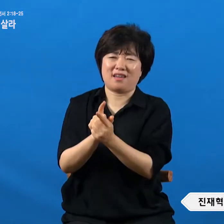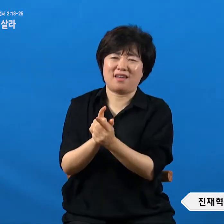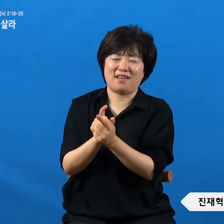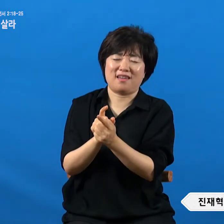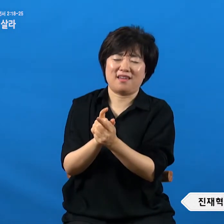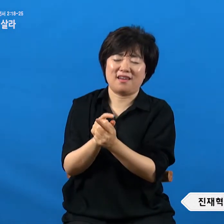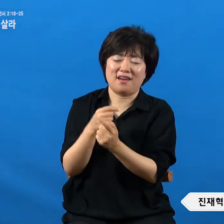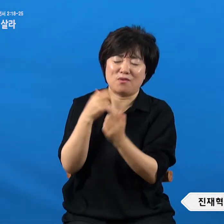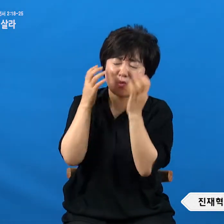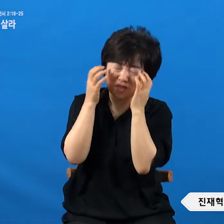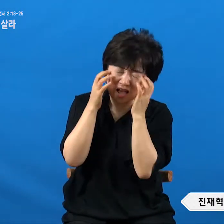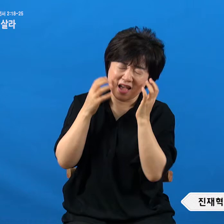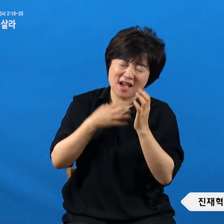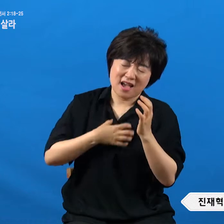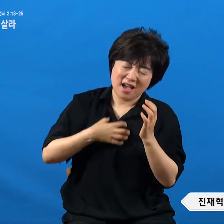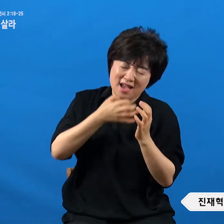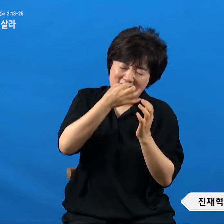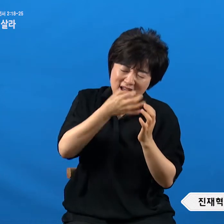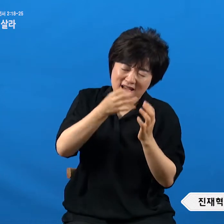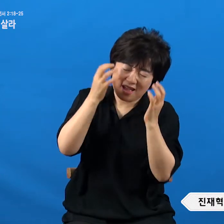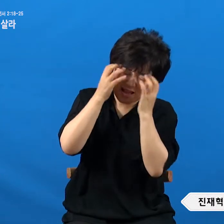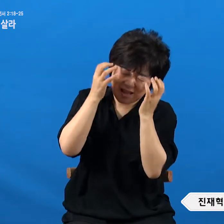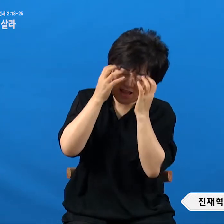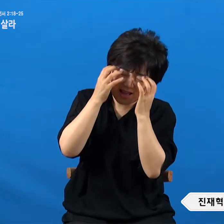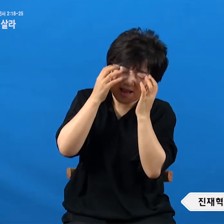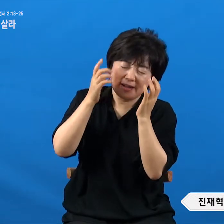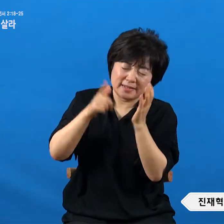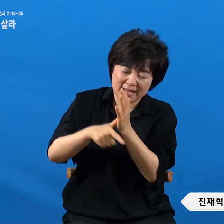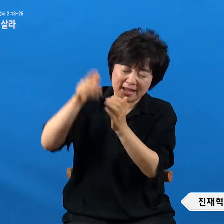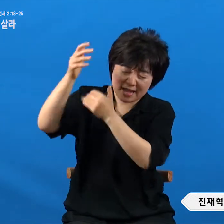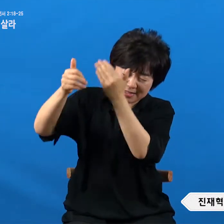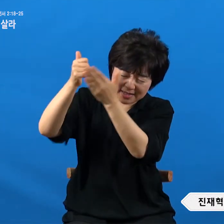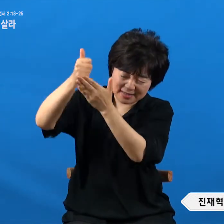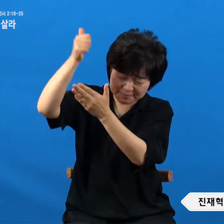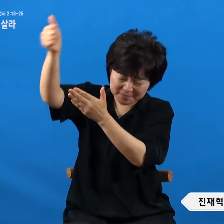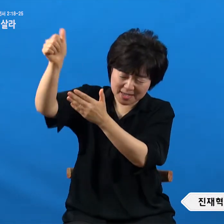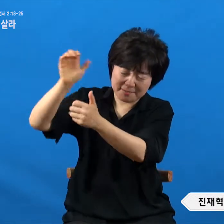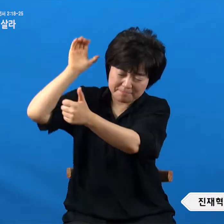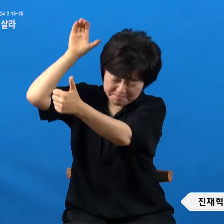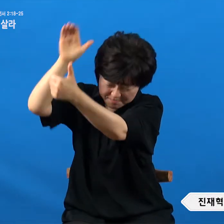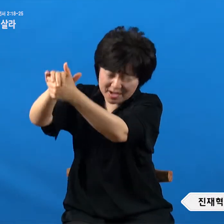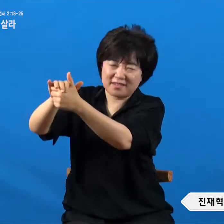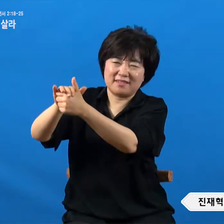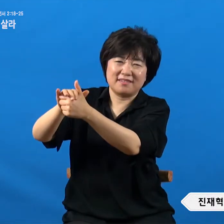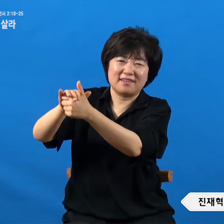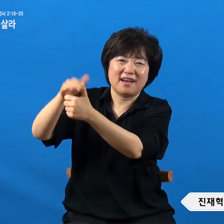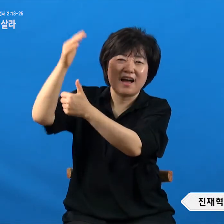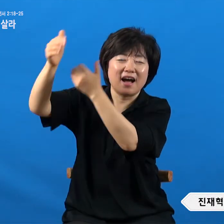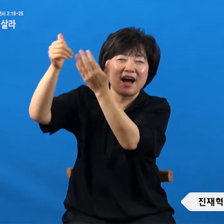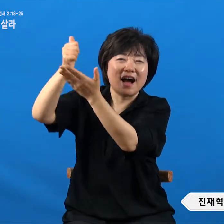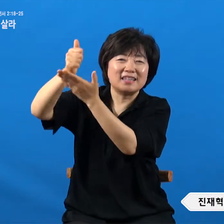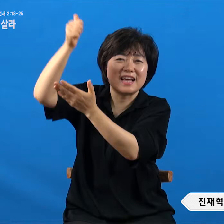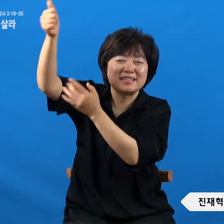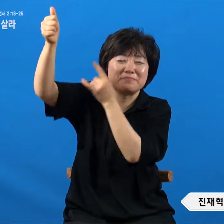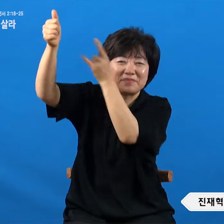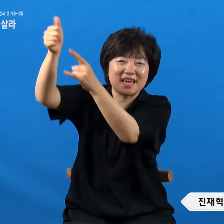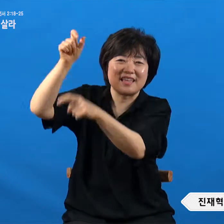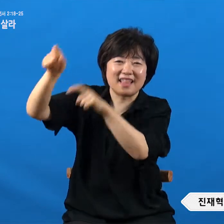말합니다. 의탁하라고 말합니다. 하나님 앞에 나아가라. 하나님을